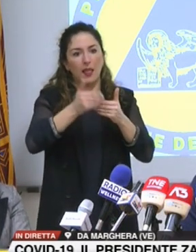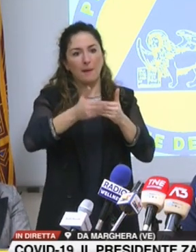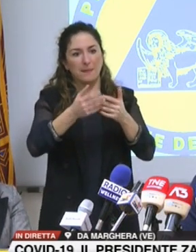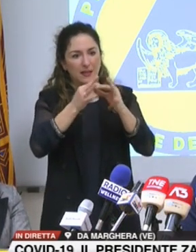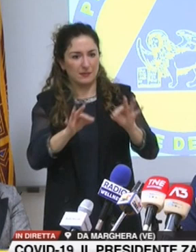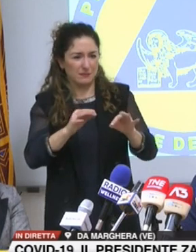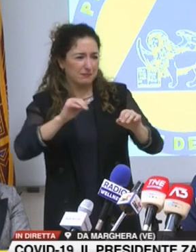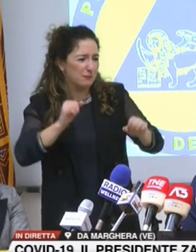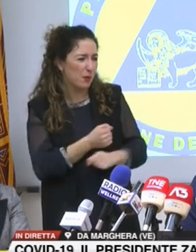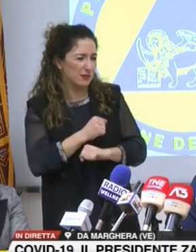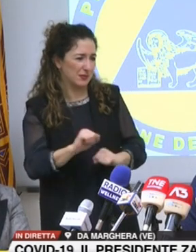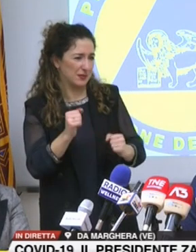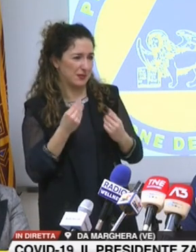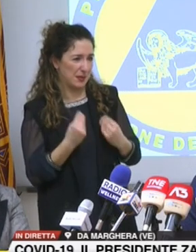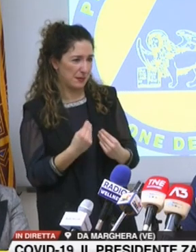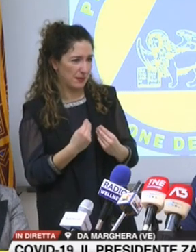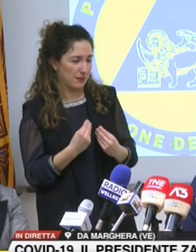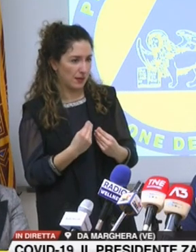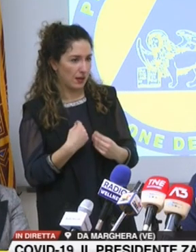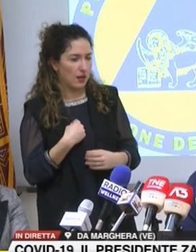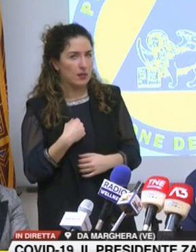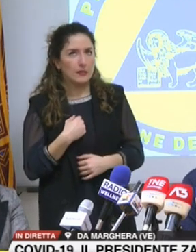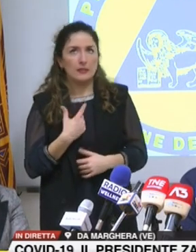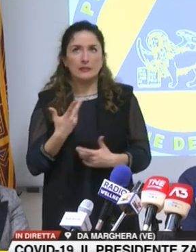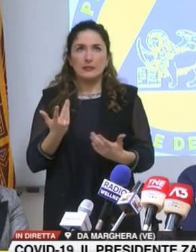stati dati? Nel senso che io continuo